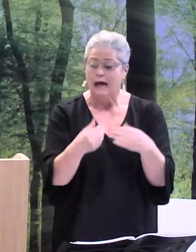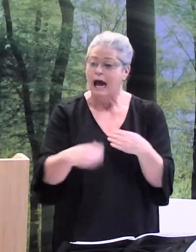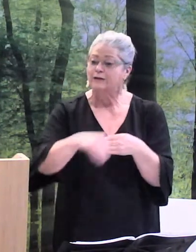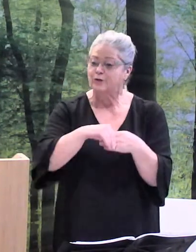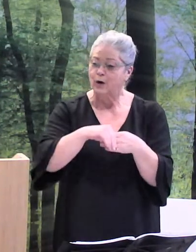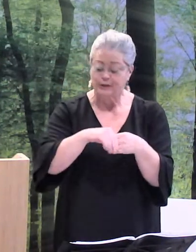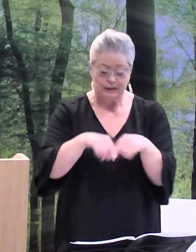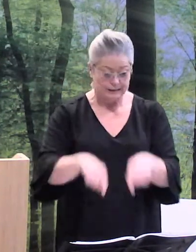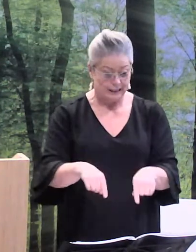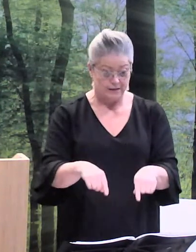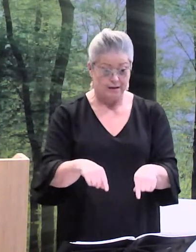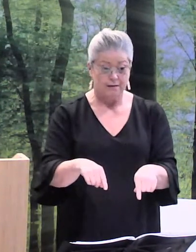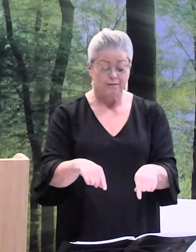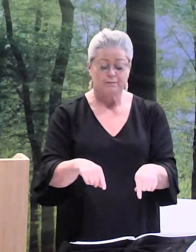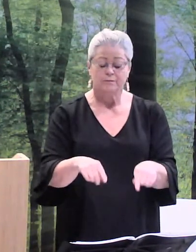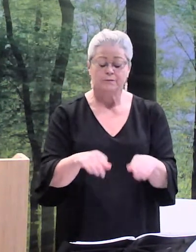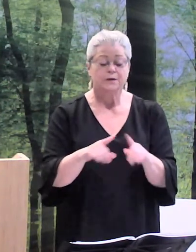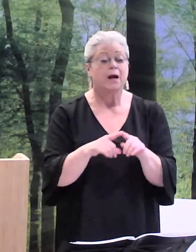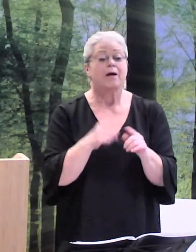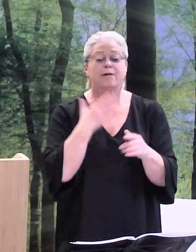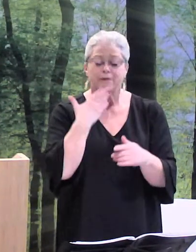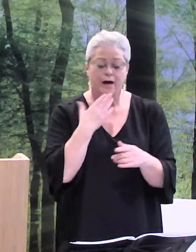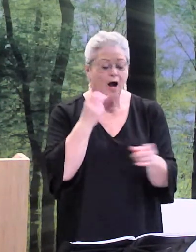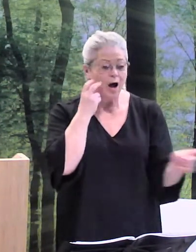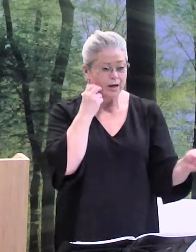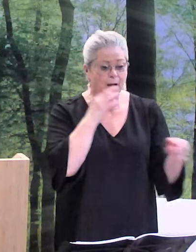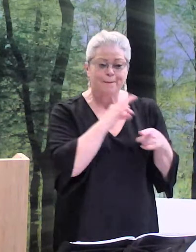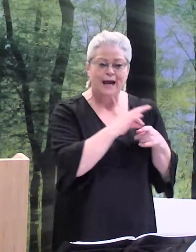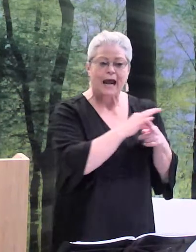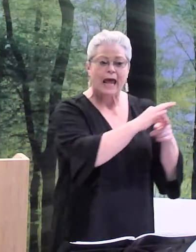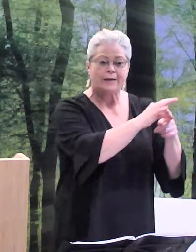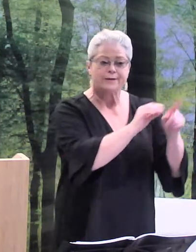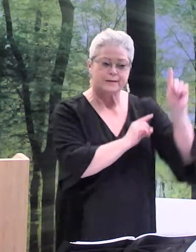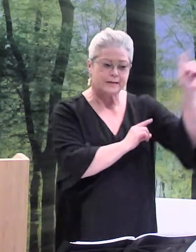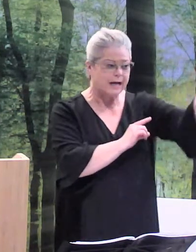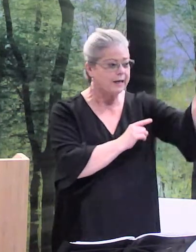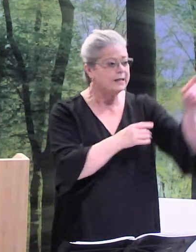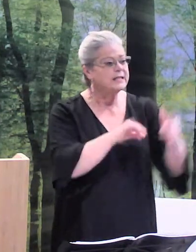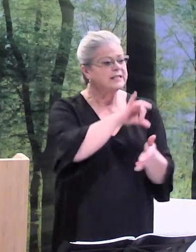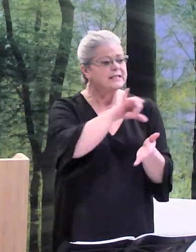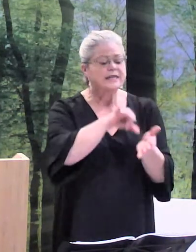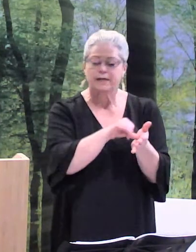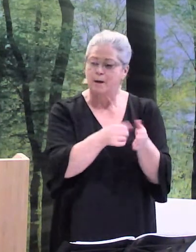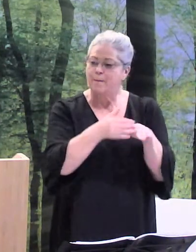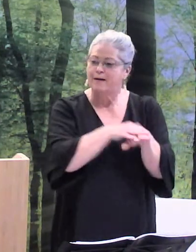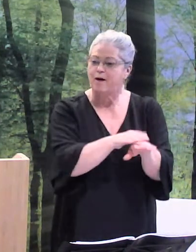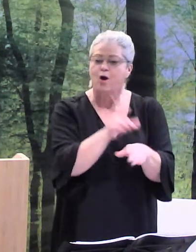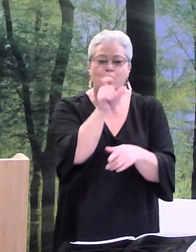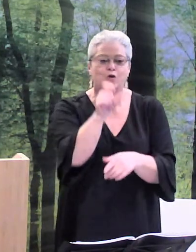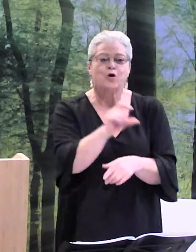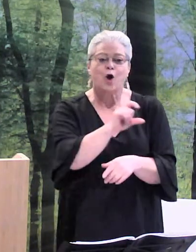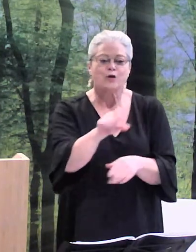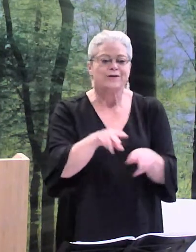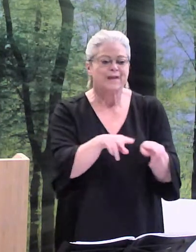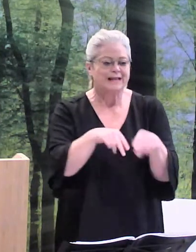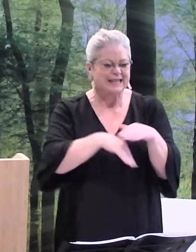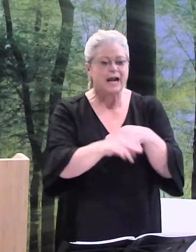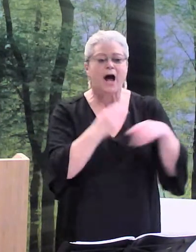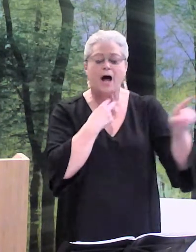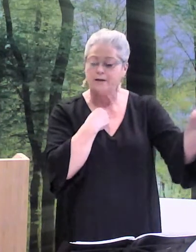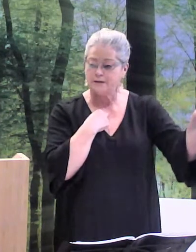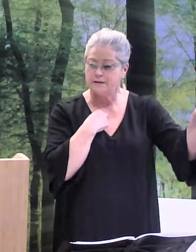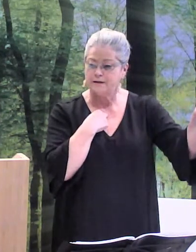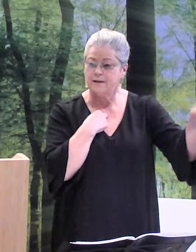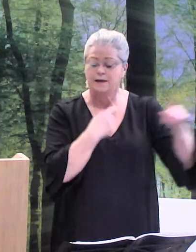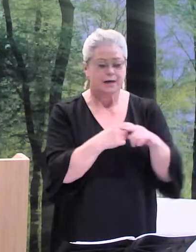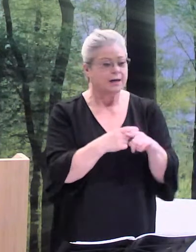Aansluitend aan deze plechtigheid zullen wij Henri begeleiden naar de stedelijke begraafplaats Kruisveld hier te Hasselt, waar we